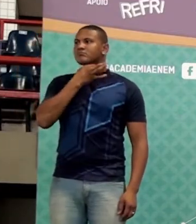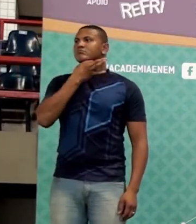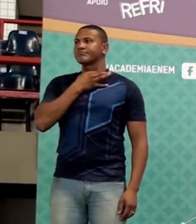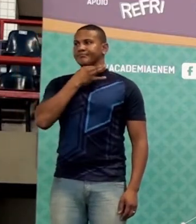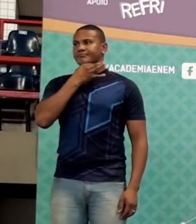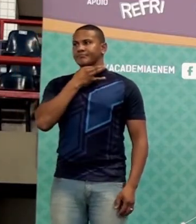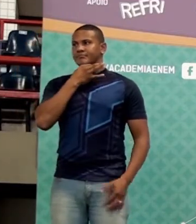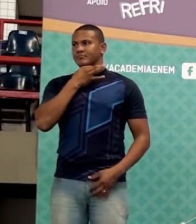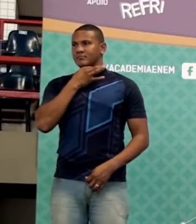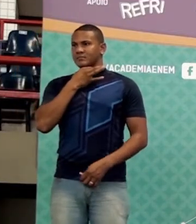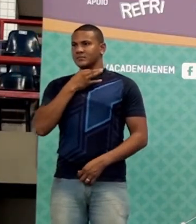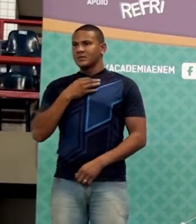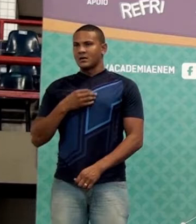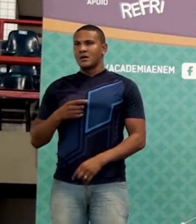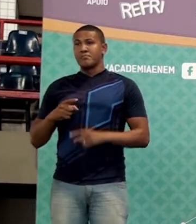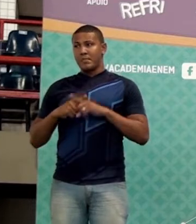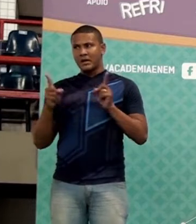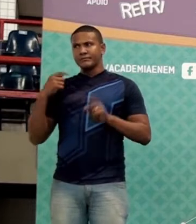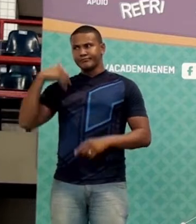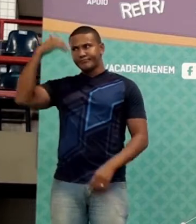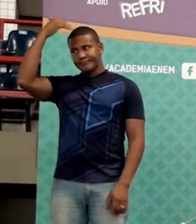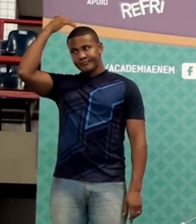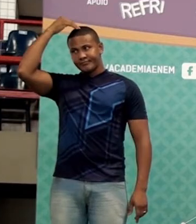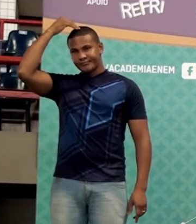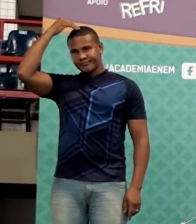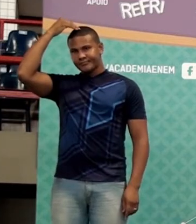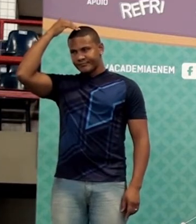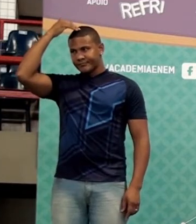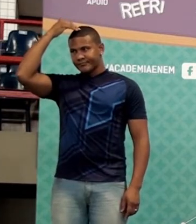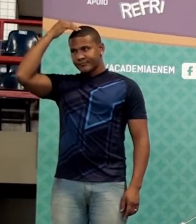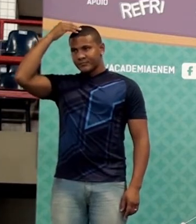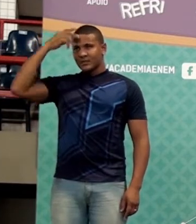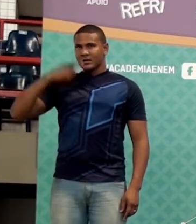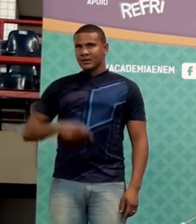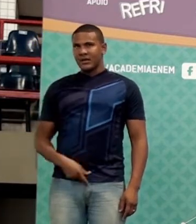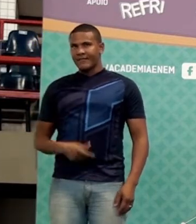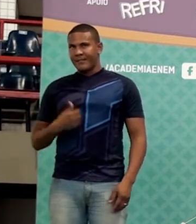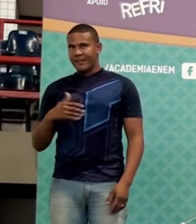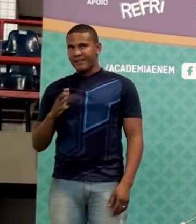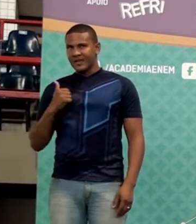ouvindo. Mas você pode dizer no pensamento. Vai pra merda, só